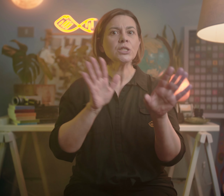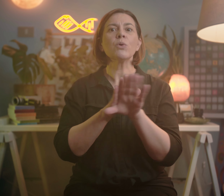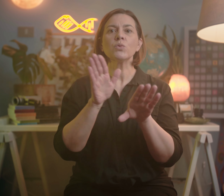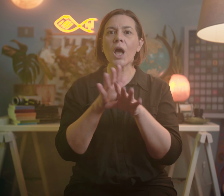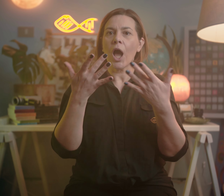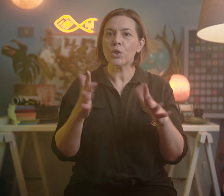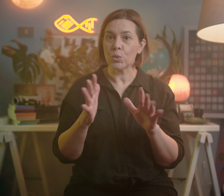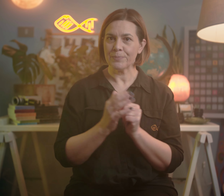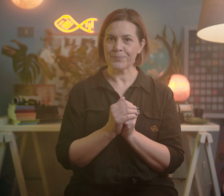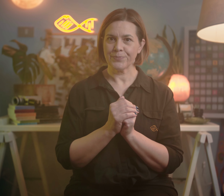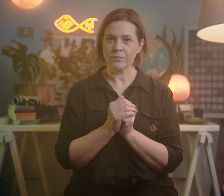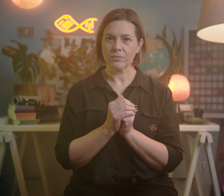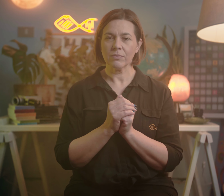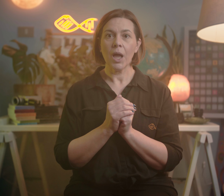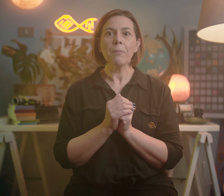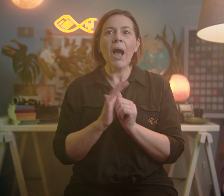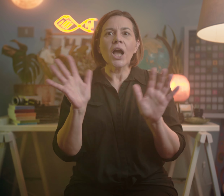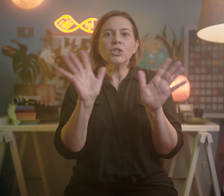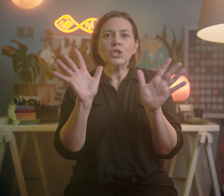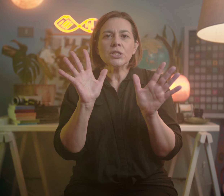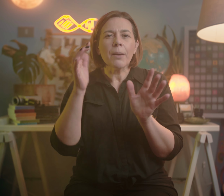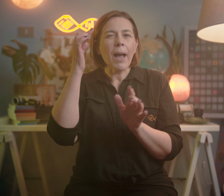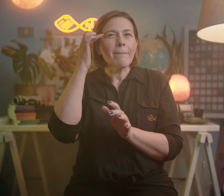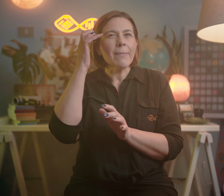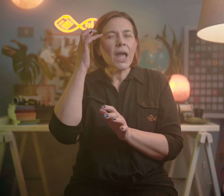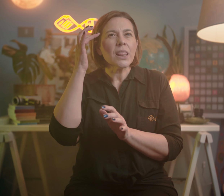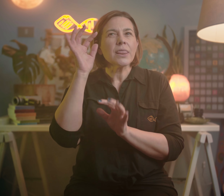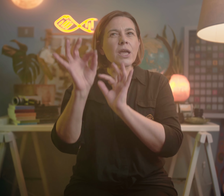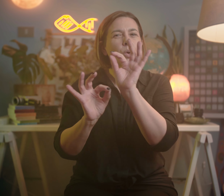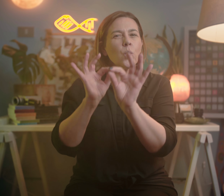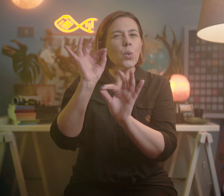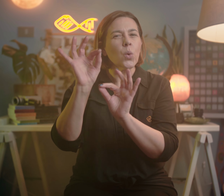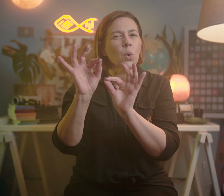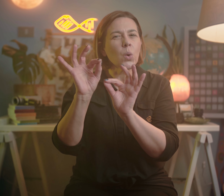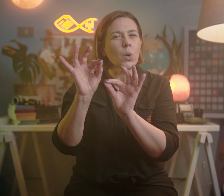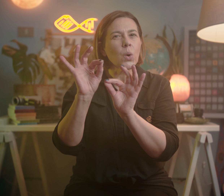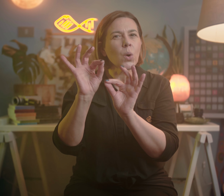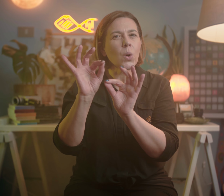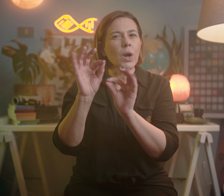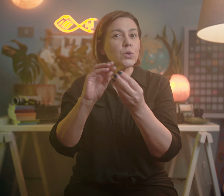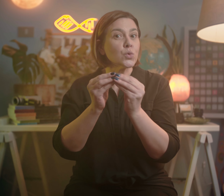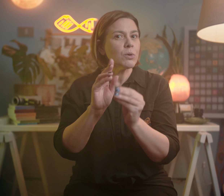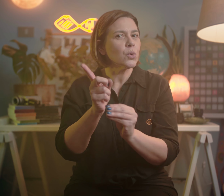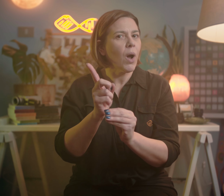se fosse possibile, invece, utilizzare il cinema come manipolazione della mente a scopo terapeutico?